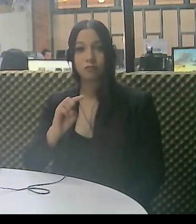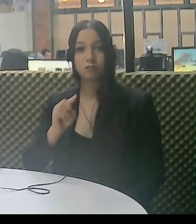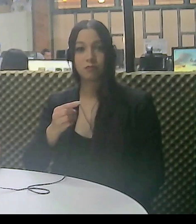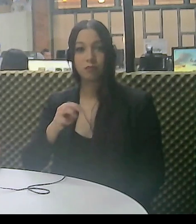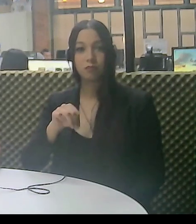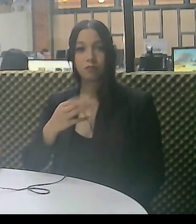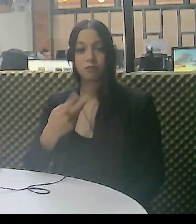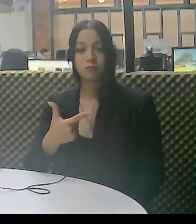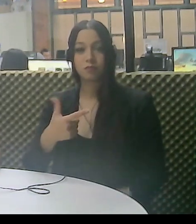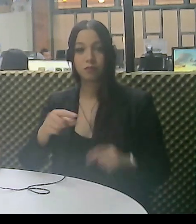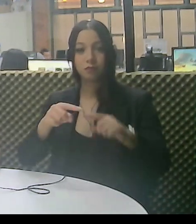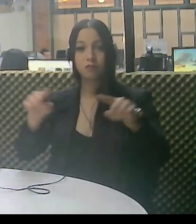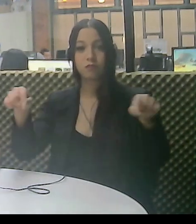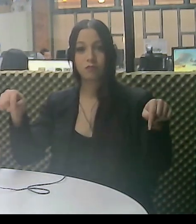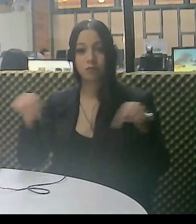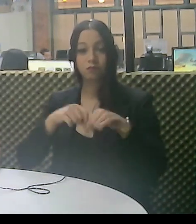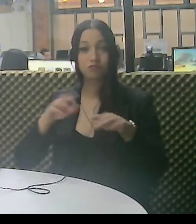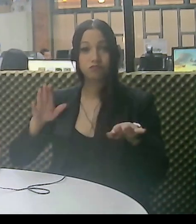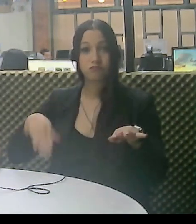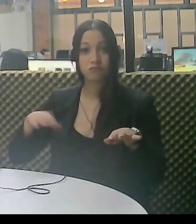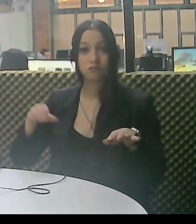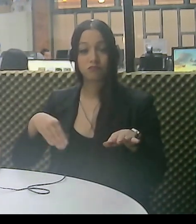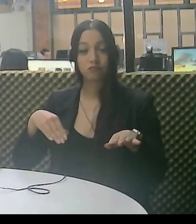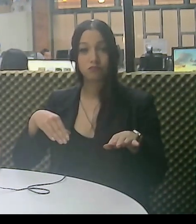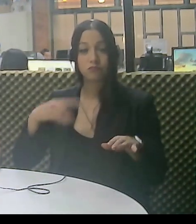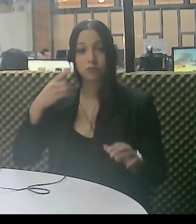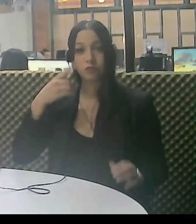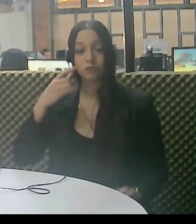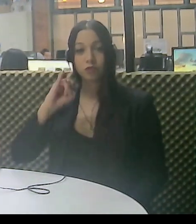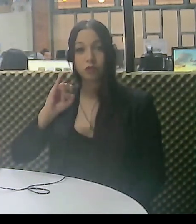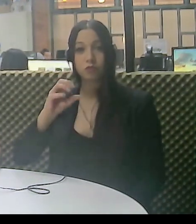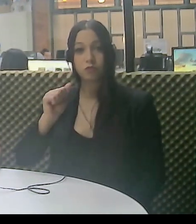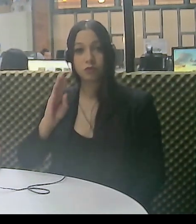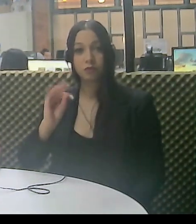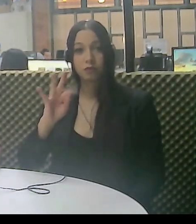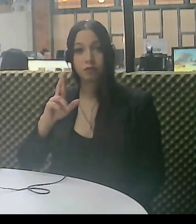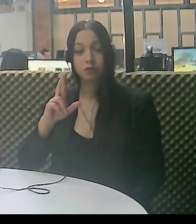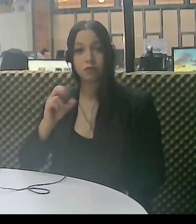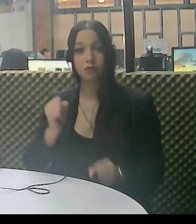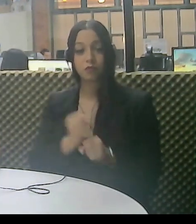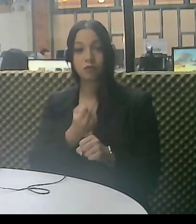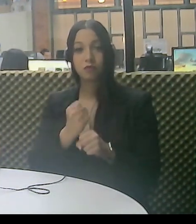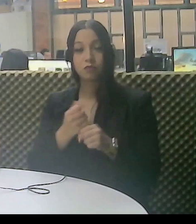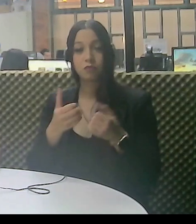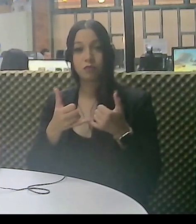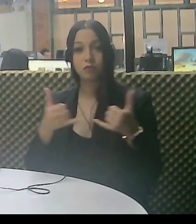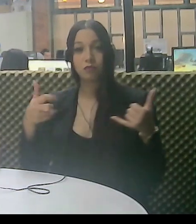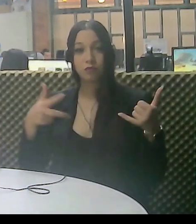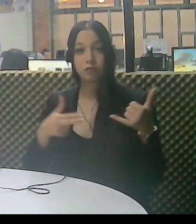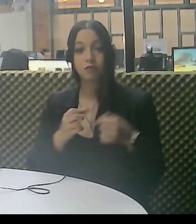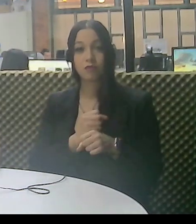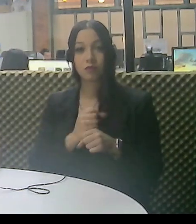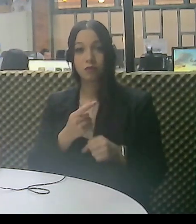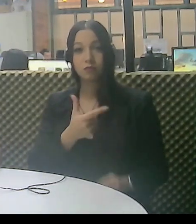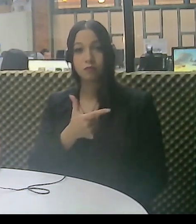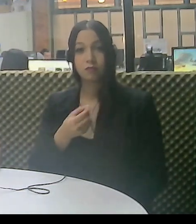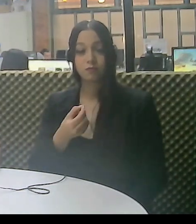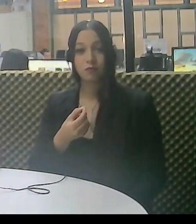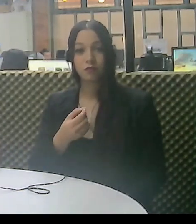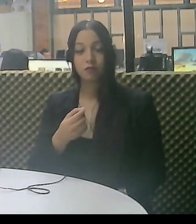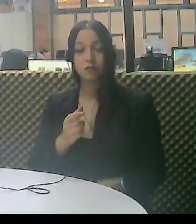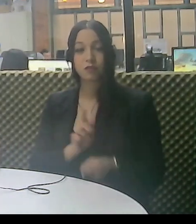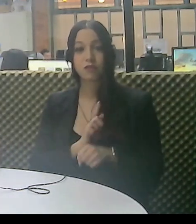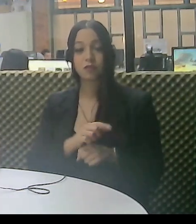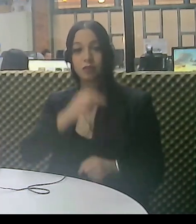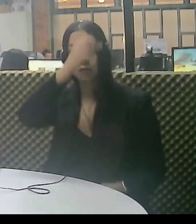metros quadrados, o Parque Aquático Deputado João Bitar Júnior foi construído e inaugurado no ano de 2020 na gestão do